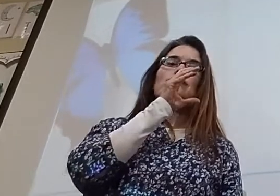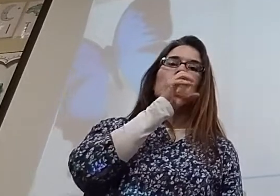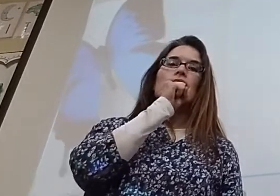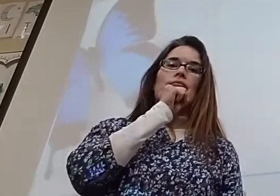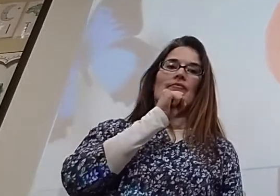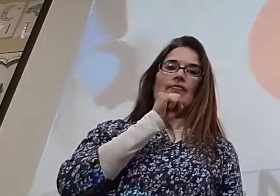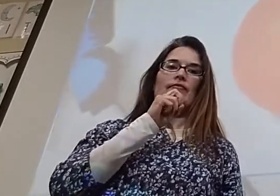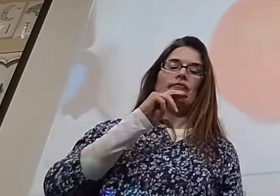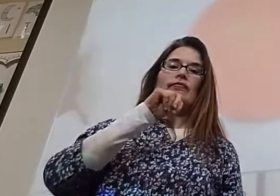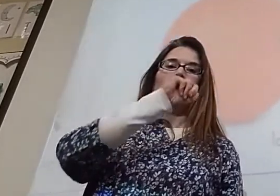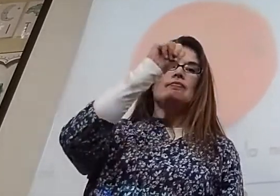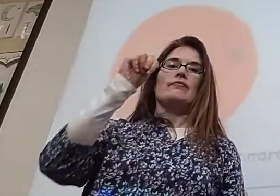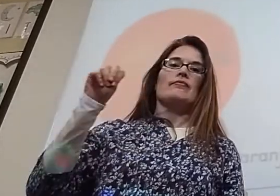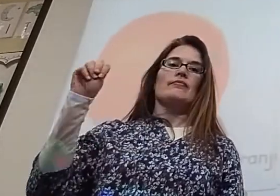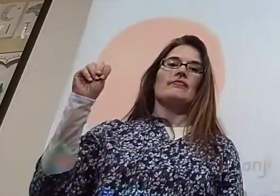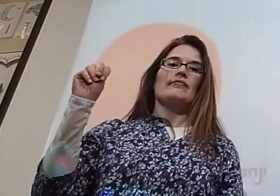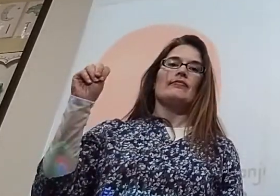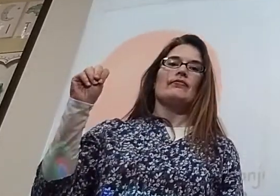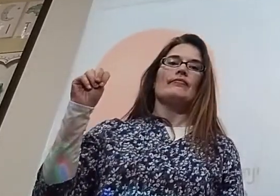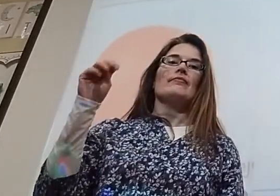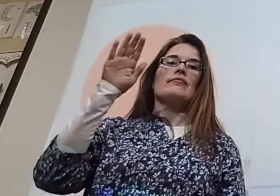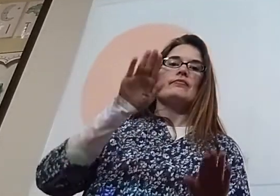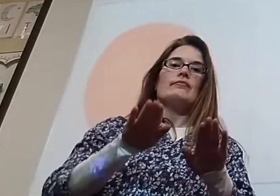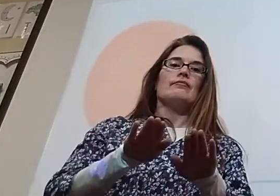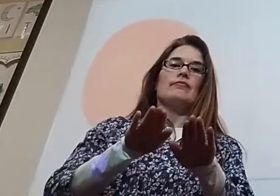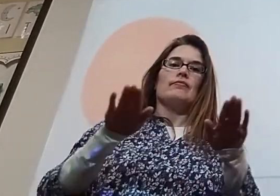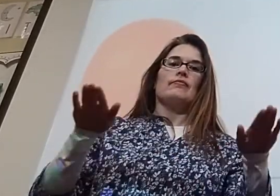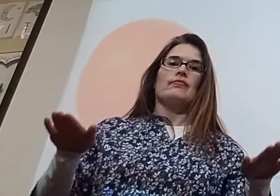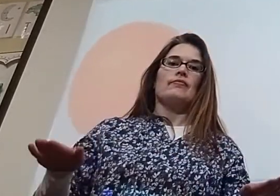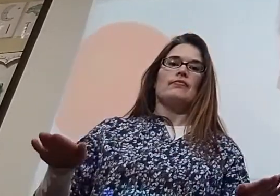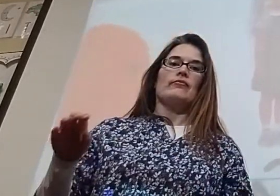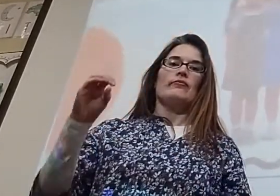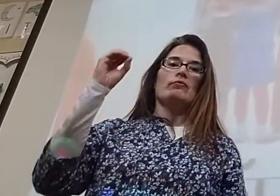naranja, N, ña, niños,